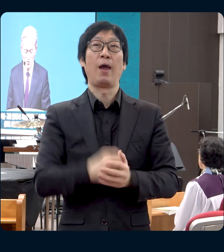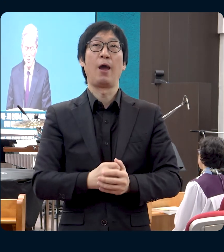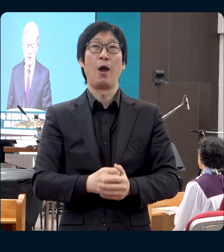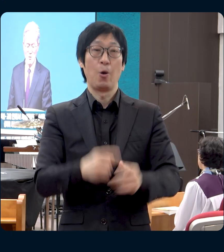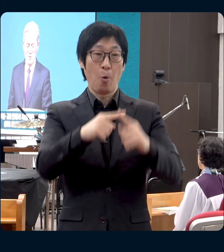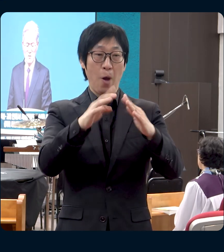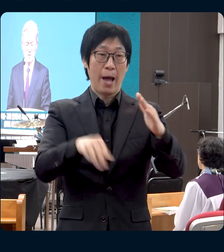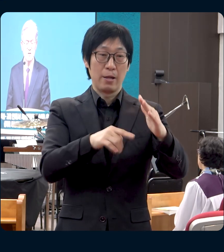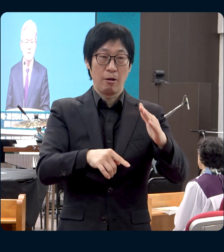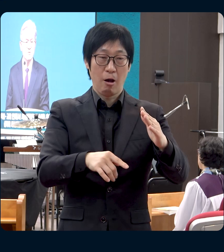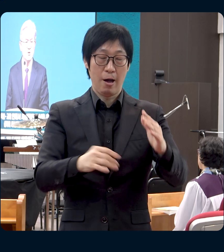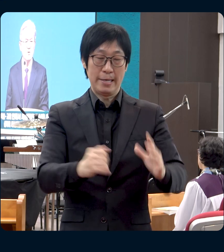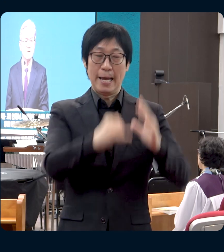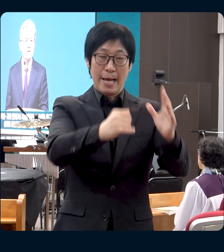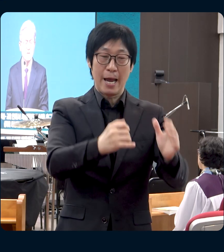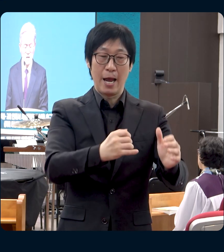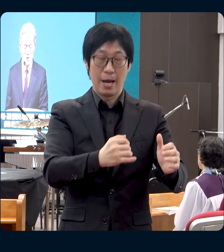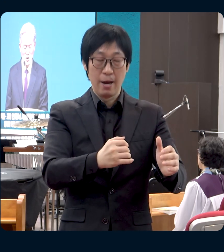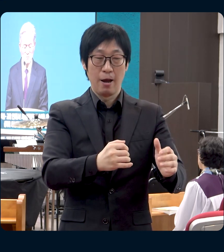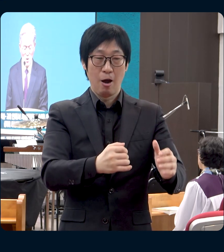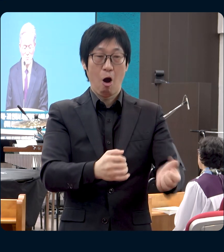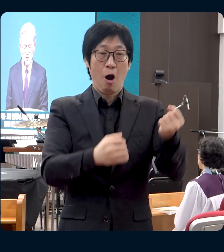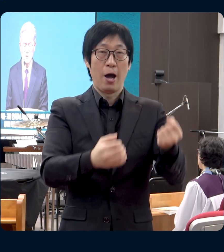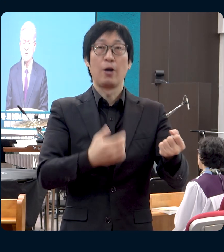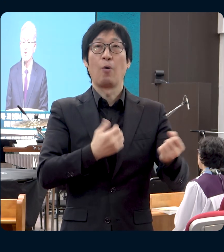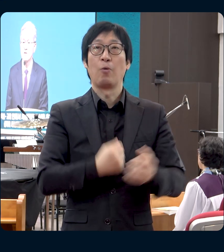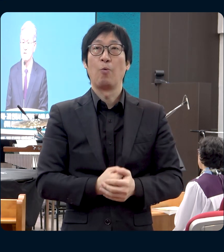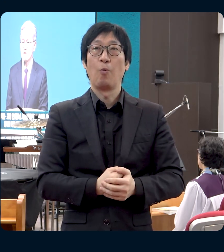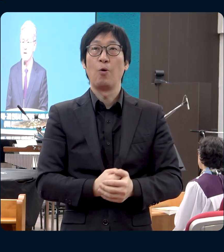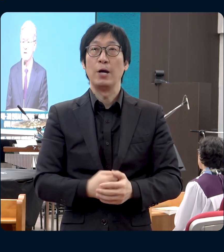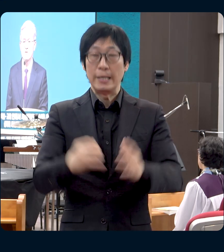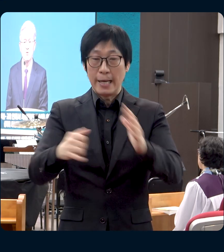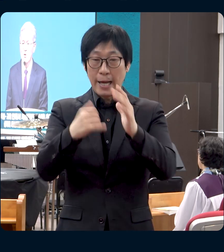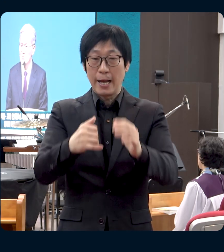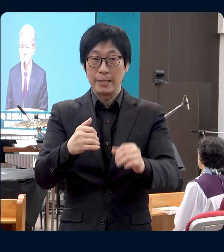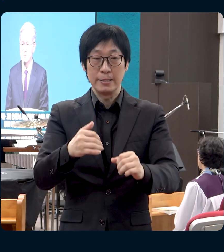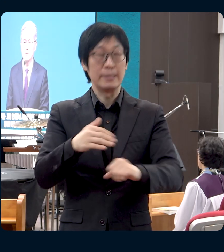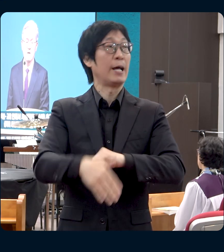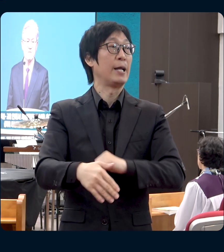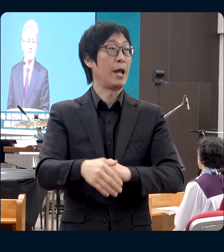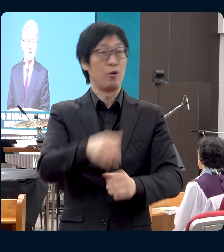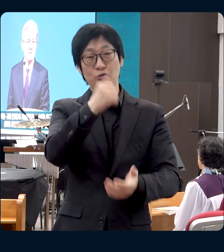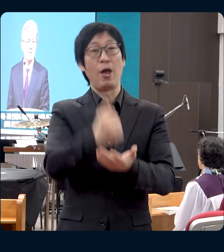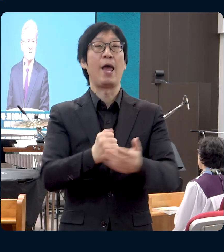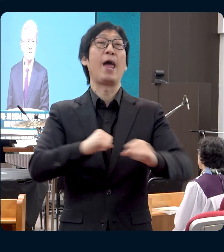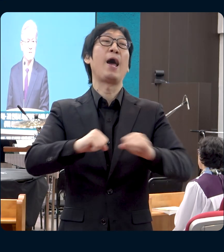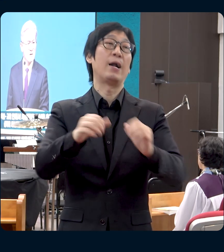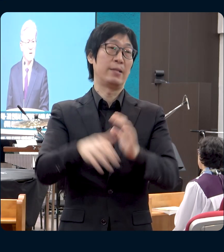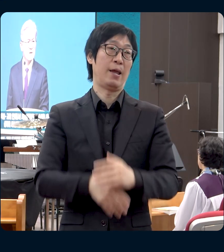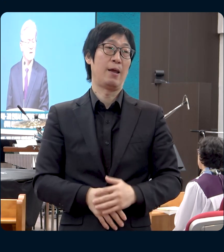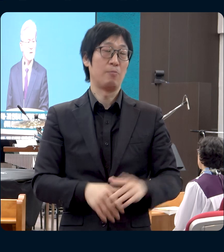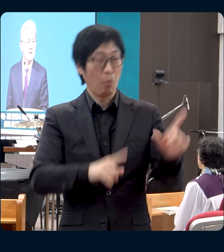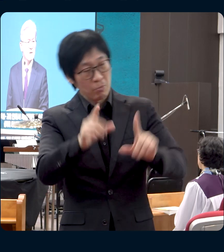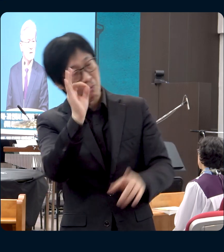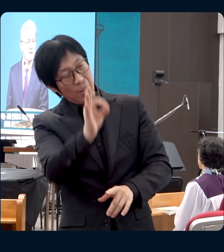욕심을 추구하고 심지어 세상적인 범죄를 저지를 때 너무 힘들다고.